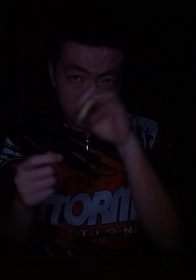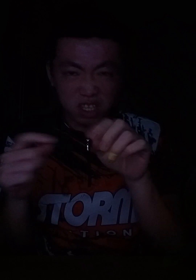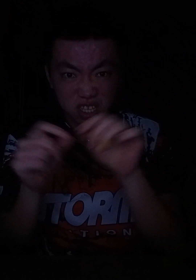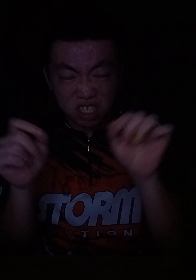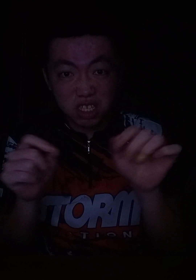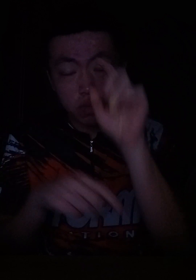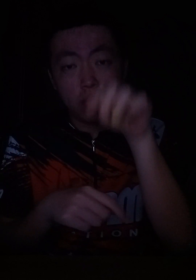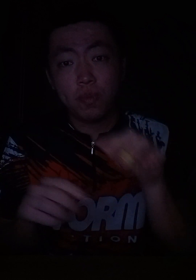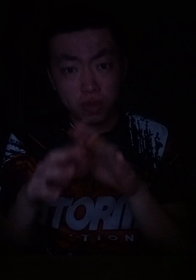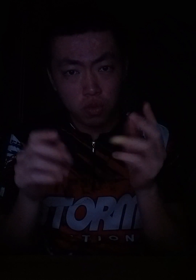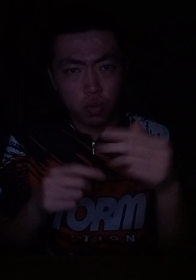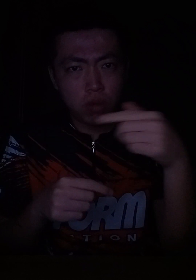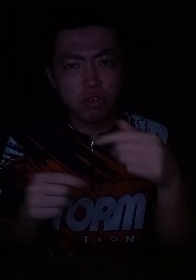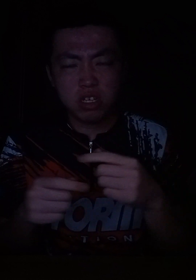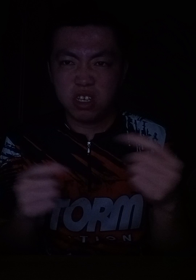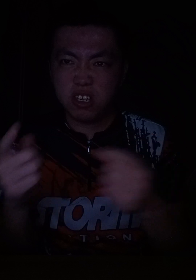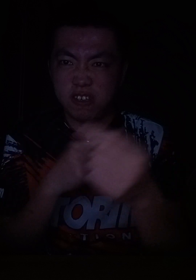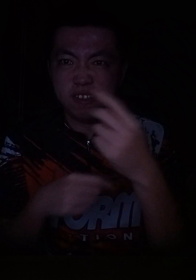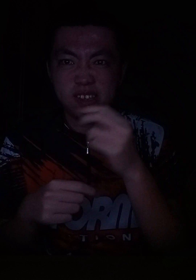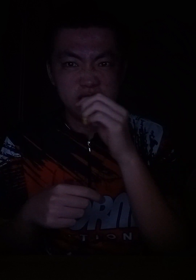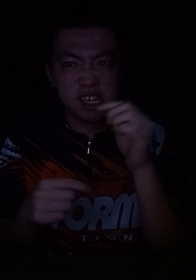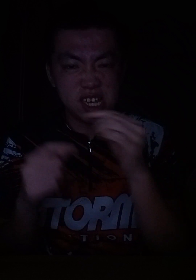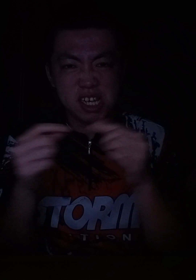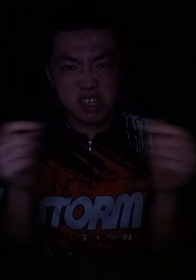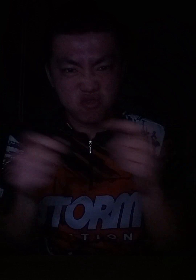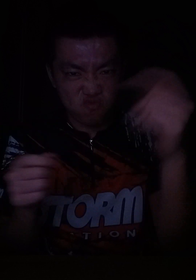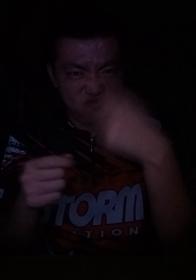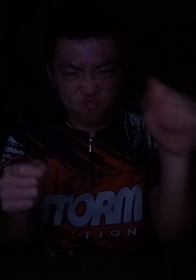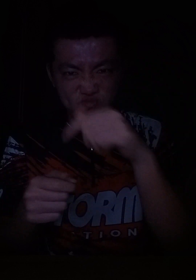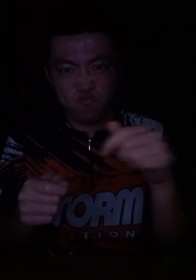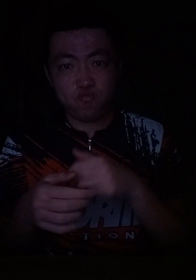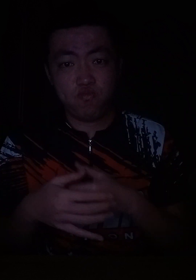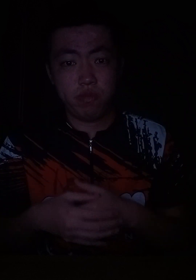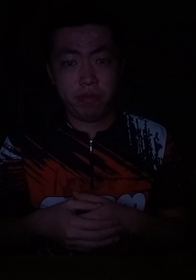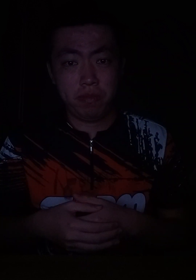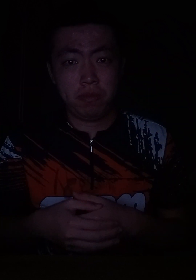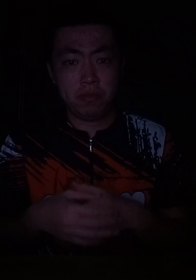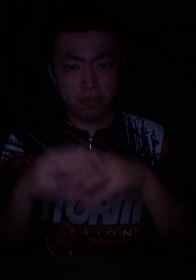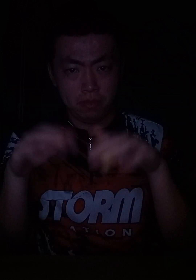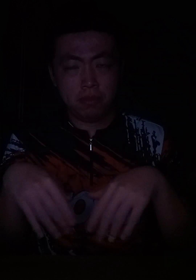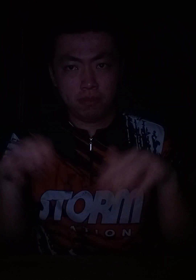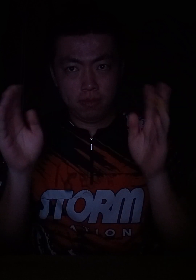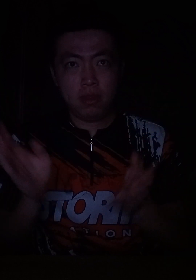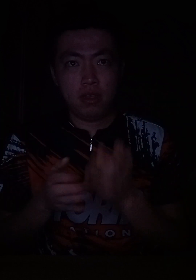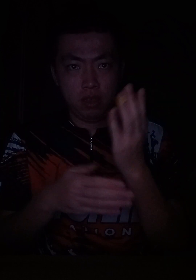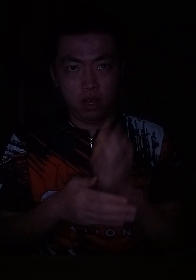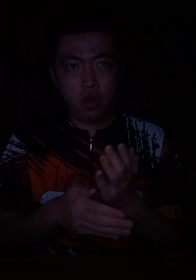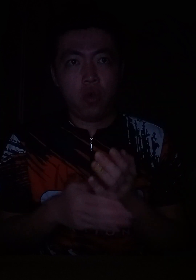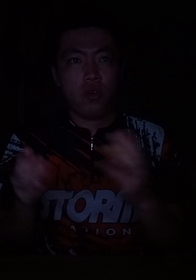날카롭고 납작한 쇠붙이를 20대 남성에게 휘둘렀습니다. 이대역에서 신촌역을 가는 사이 범행이